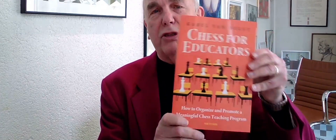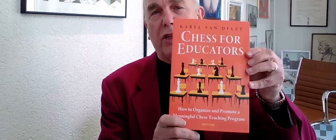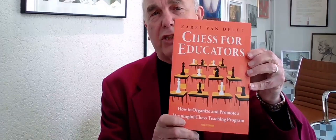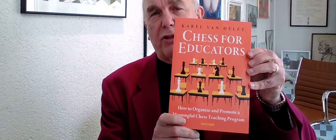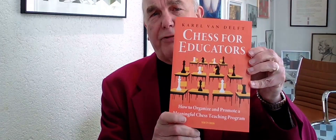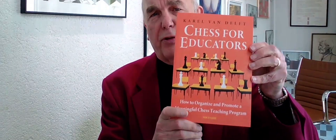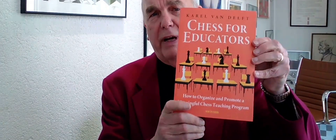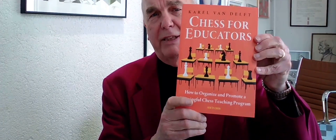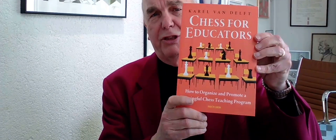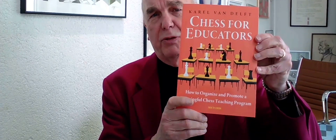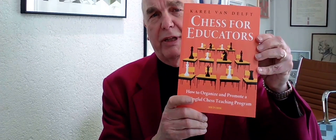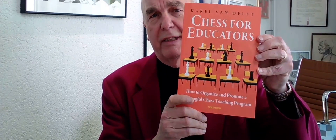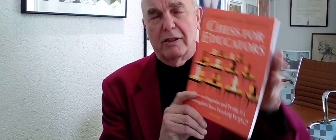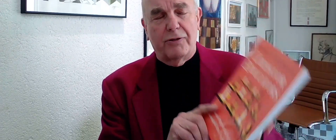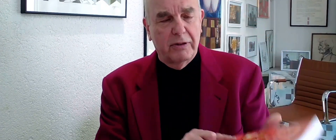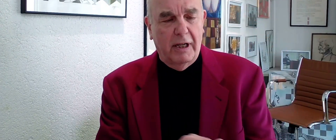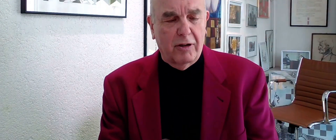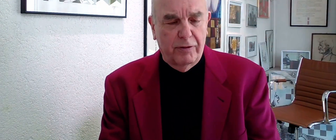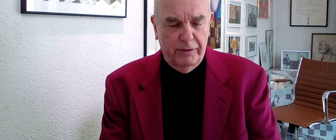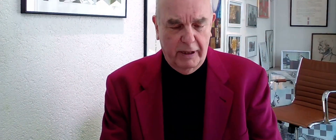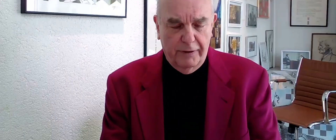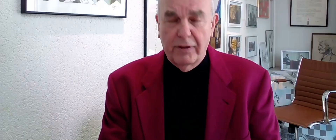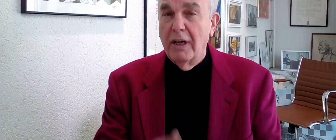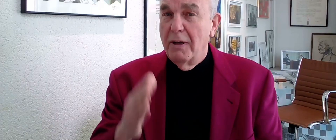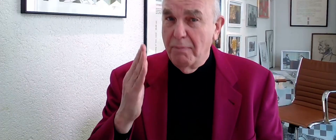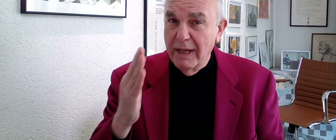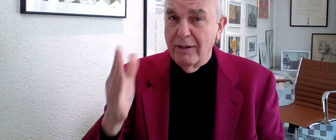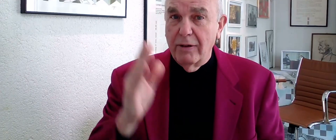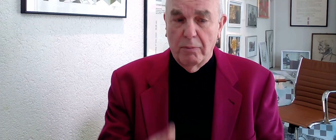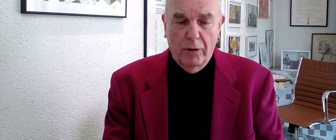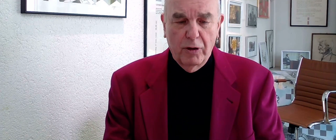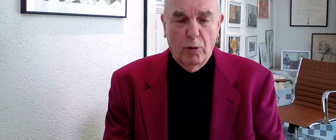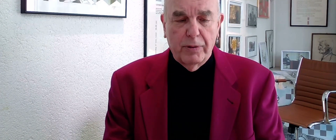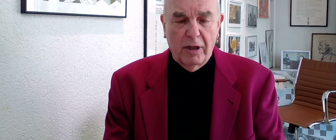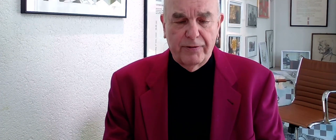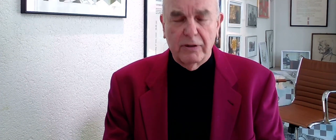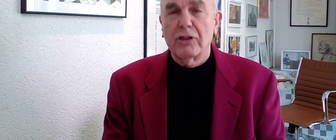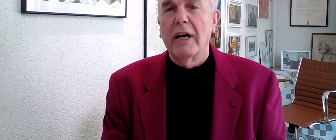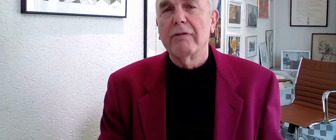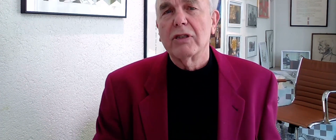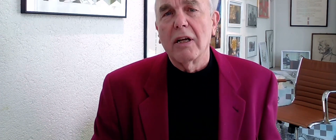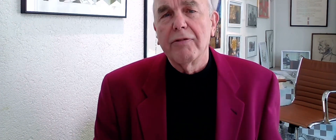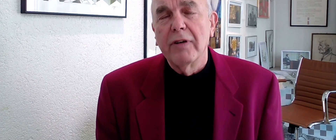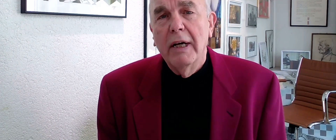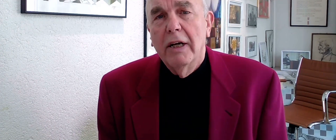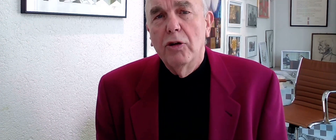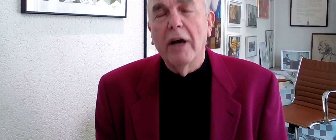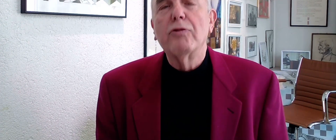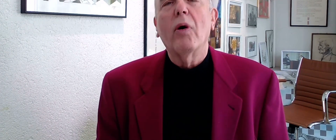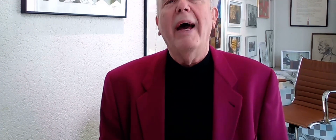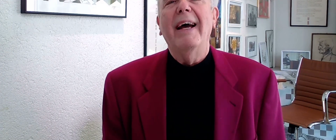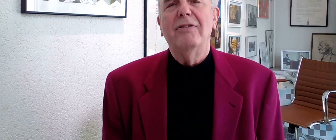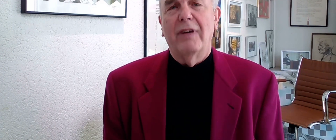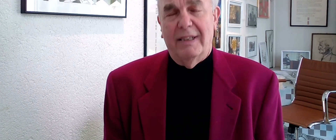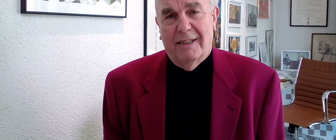boek Chess for Educators van Karel van Delft, met een mooie opdracht van de schrijver zelf. U